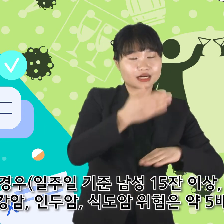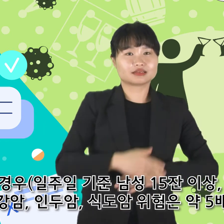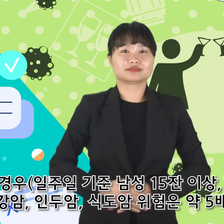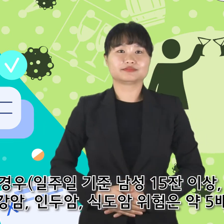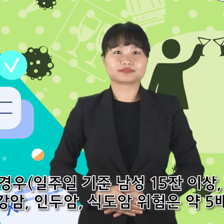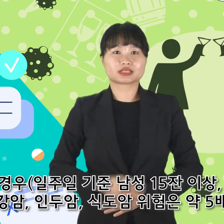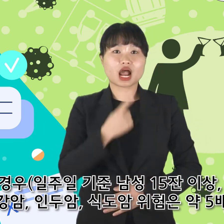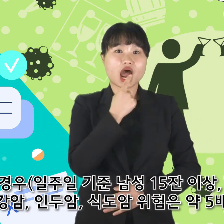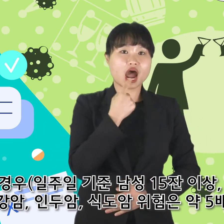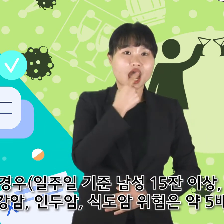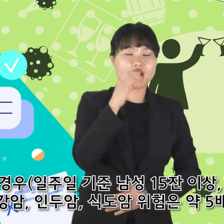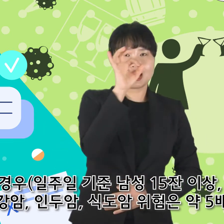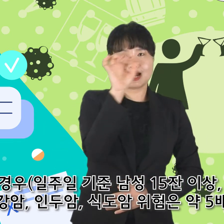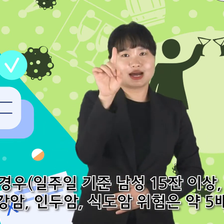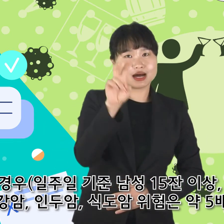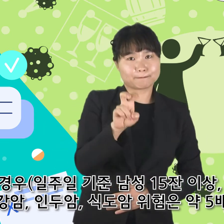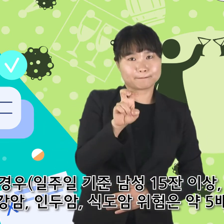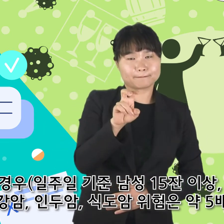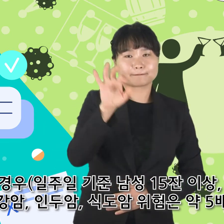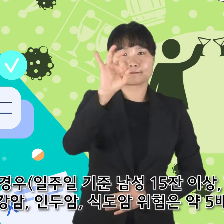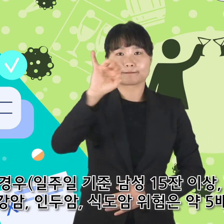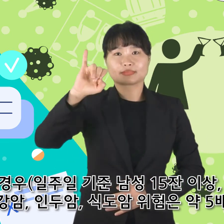여성 8잔 이상. 구강암,